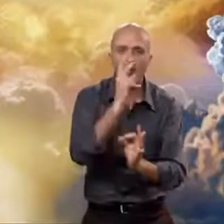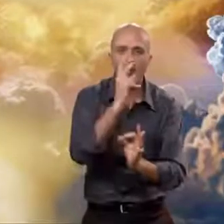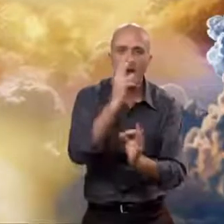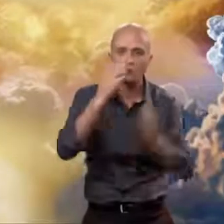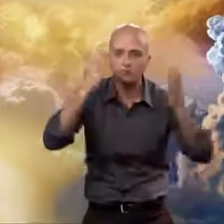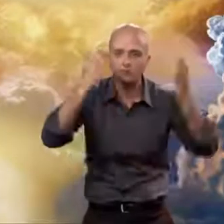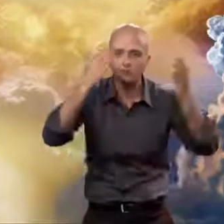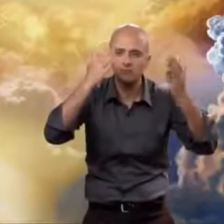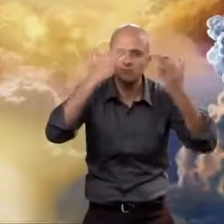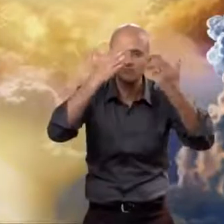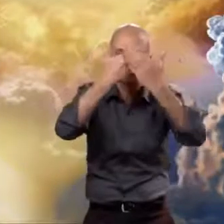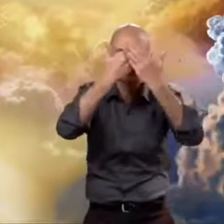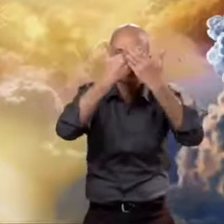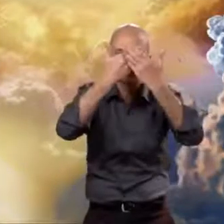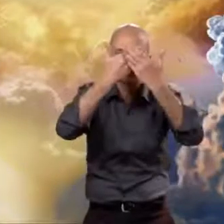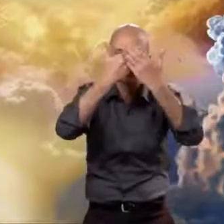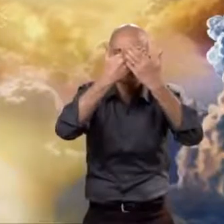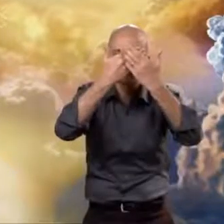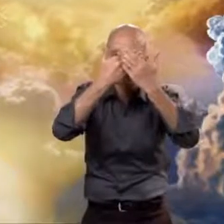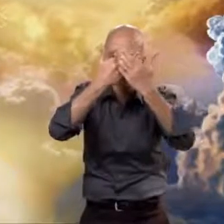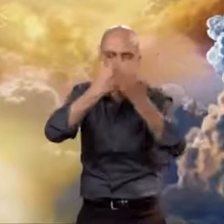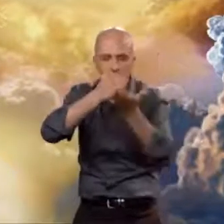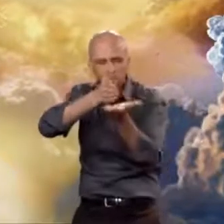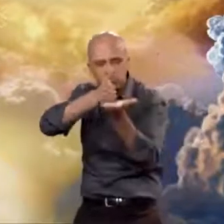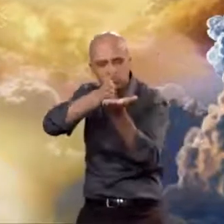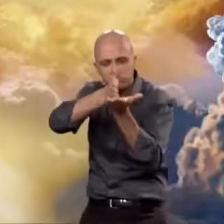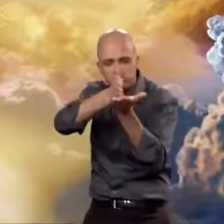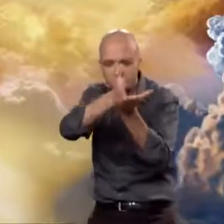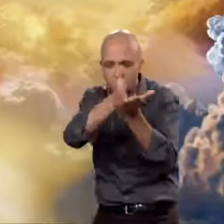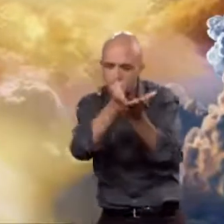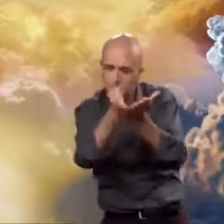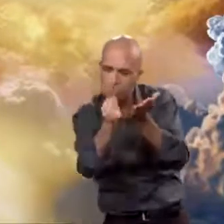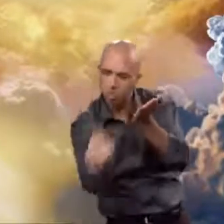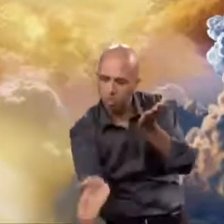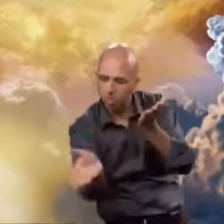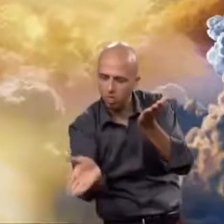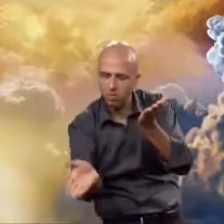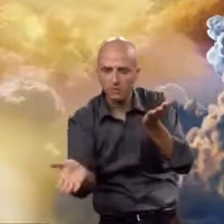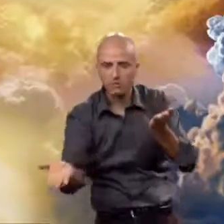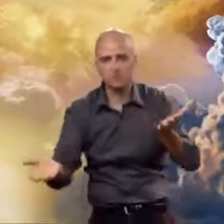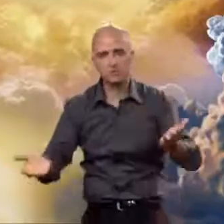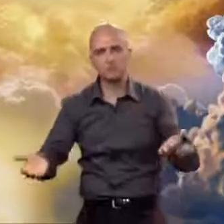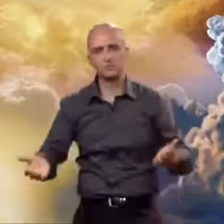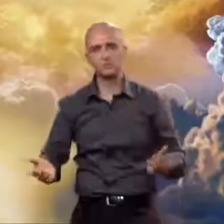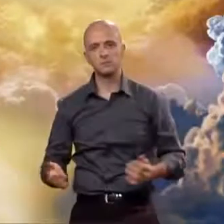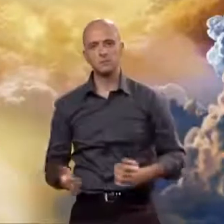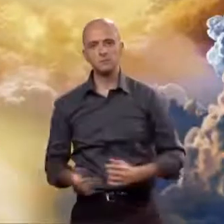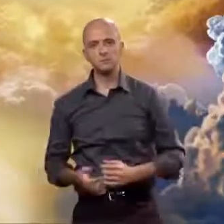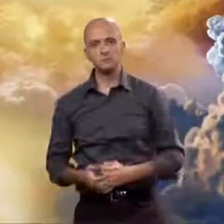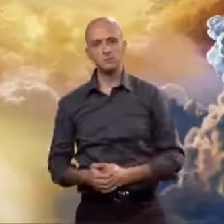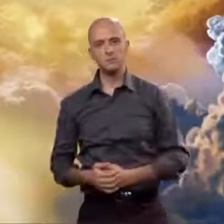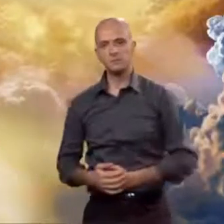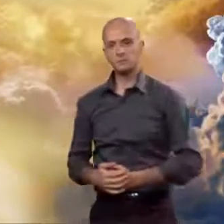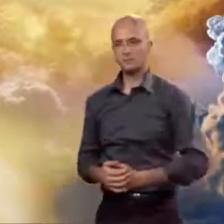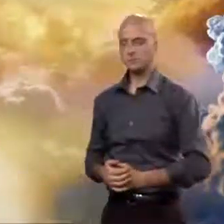estimular outros a imitar o seu exemplo. Devemos formar opiniões por nós mesmos, visto que teremos de